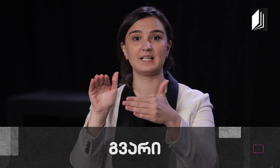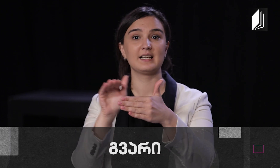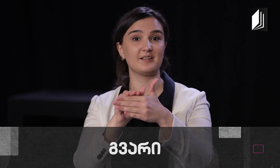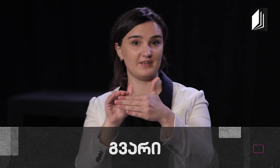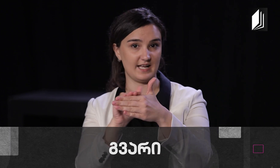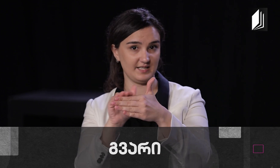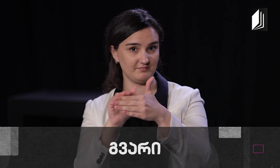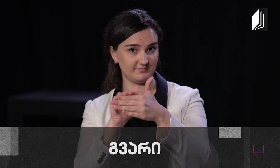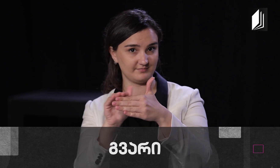გვარი.